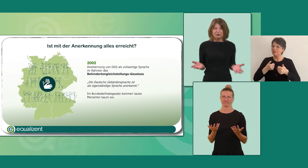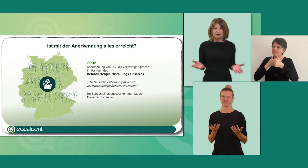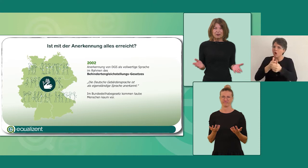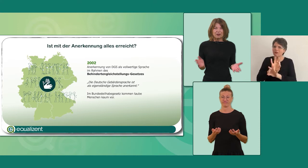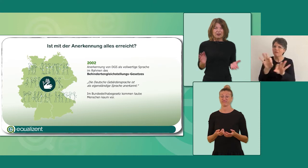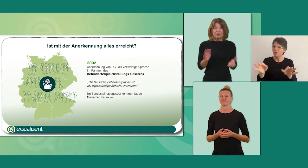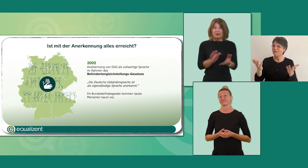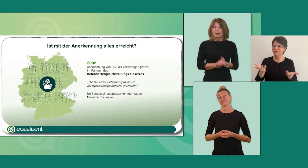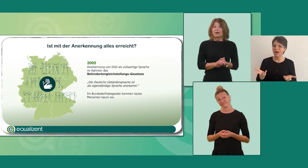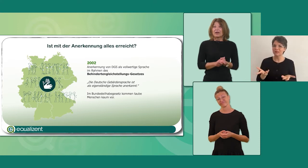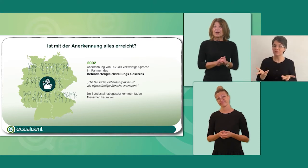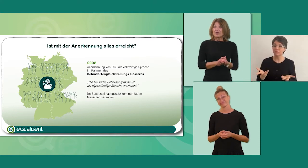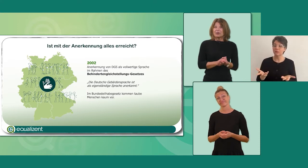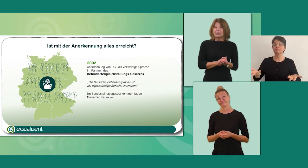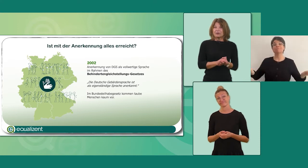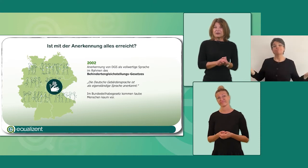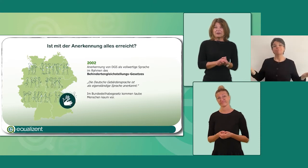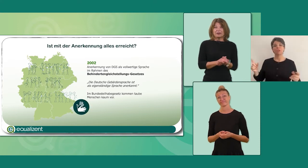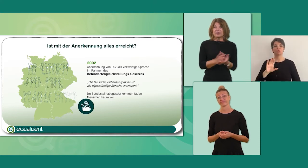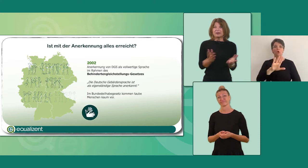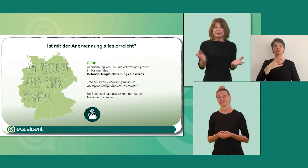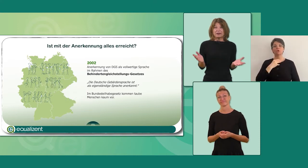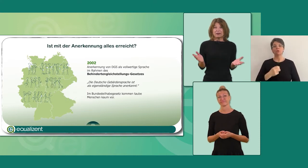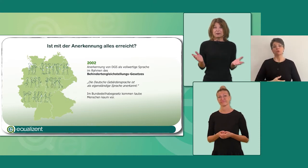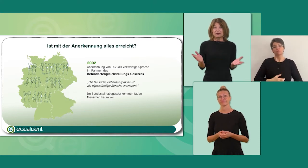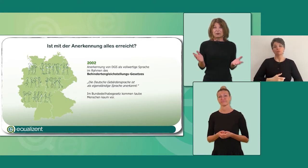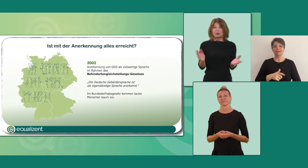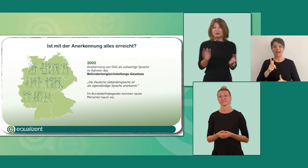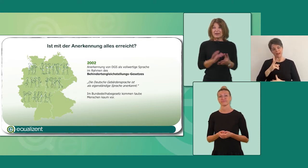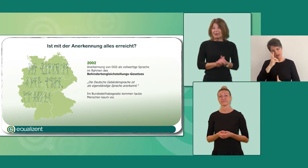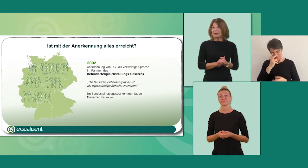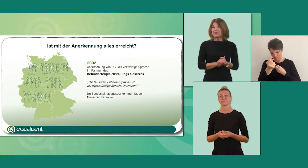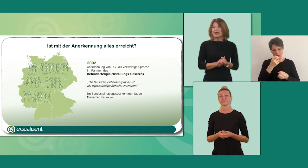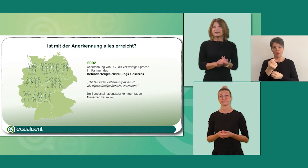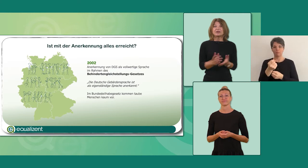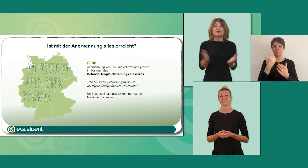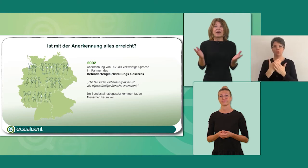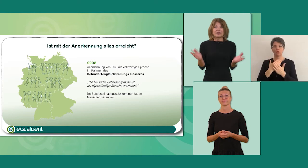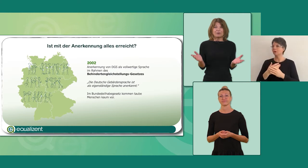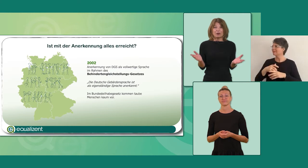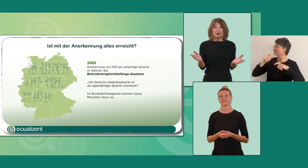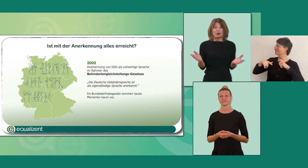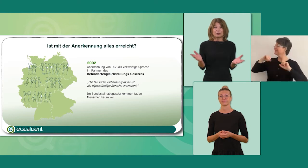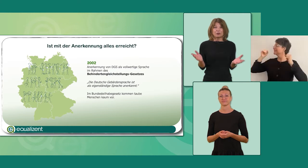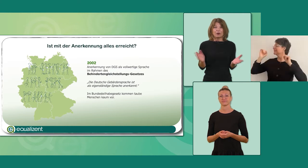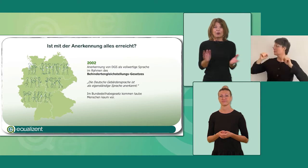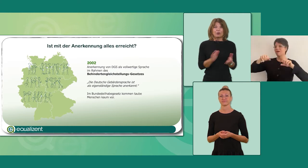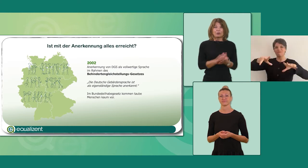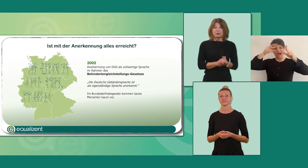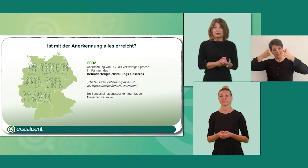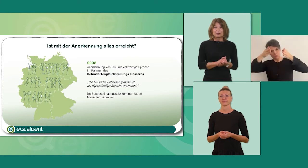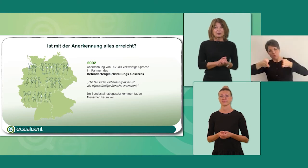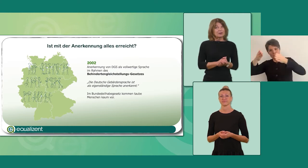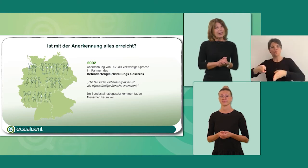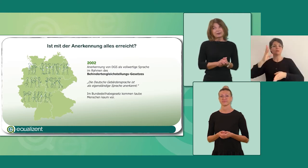Menschen? Ihre Bedürfnisse werden nicht gesehen. Und damit fallen sie aus der Wahrnehmung heraus.